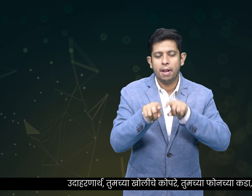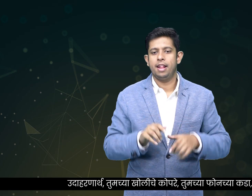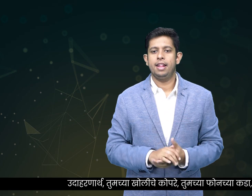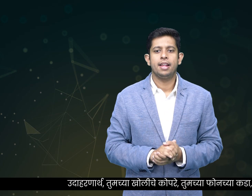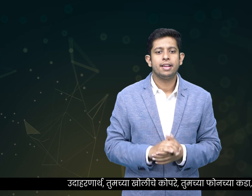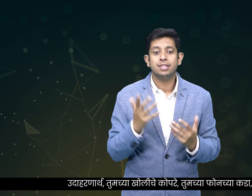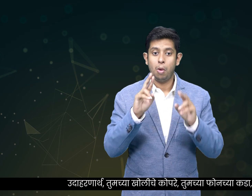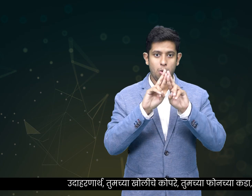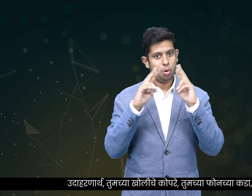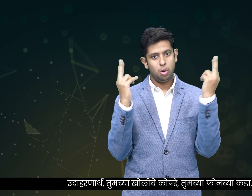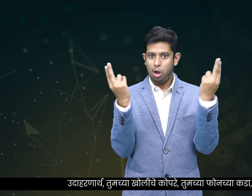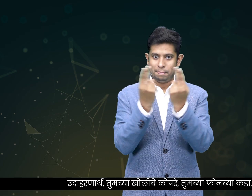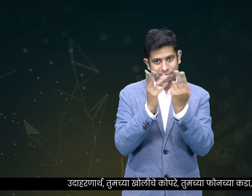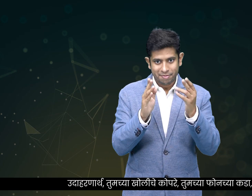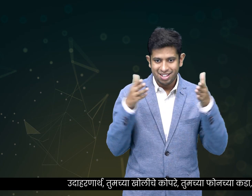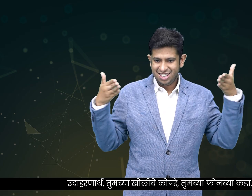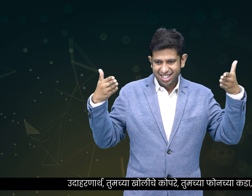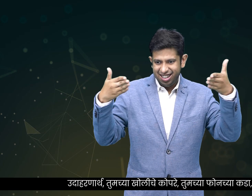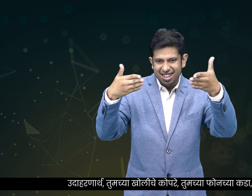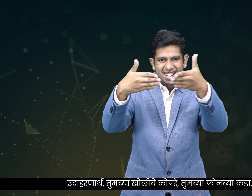उदाहरणार्थ, तुमच्या खोलीचे कोपरे, तुमच्या फोनच्या कडा